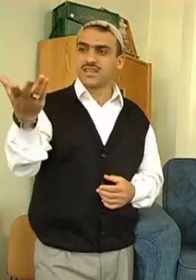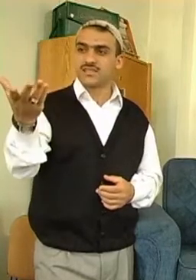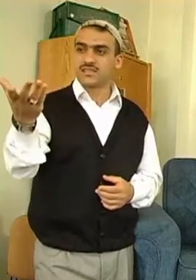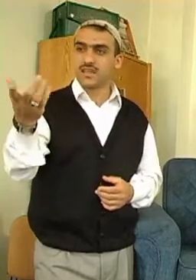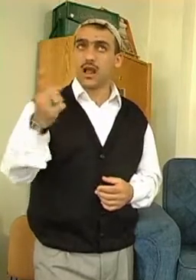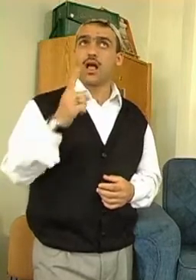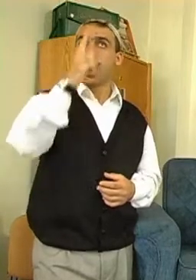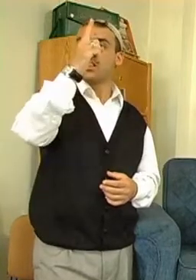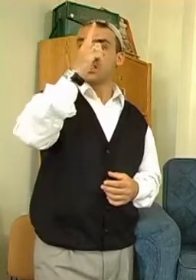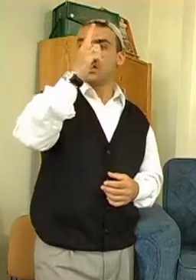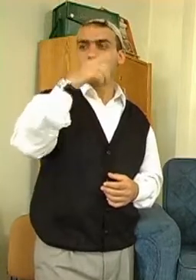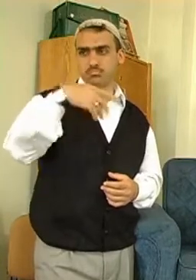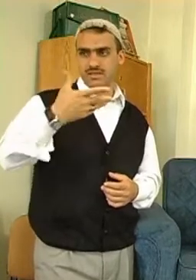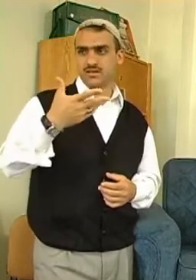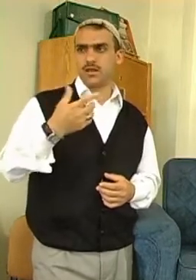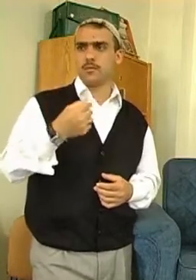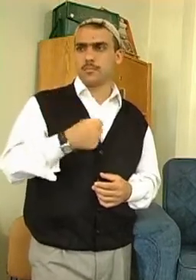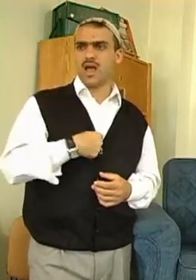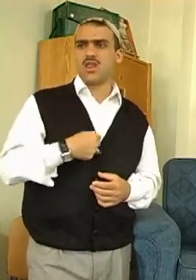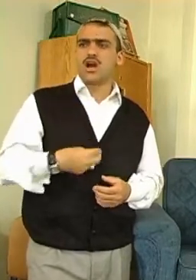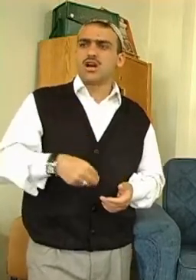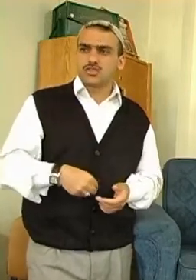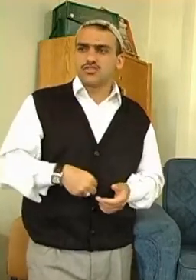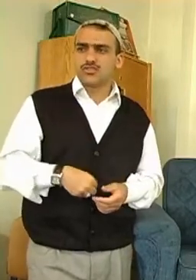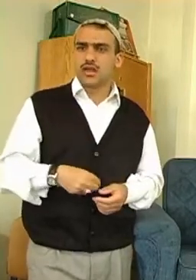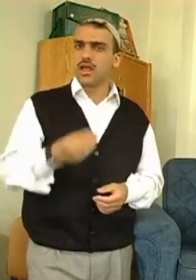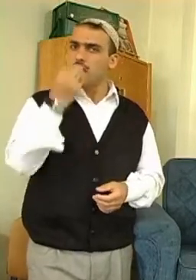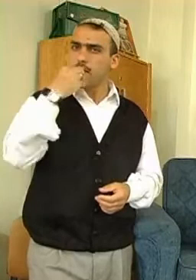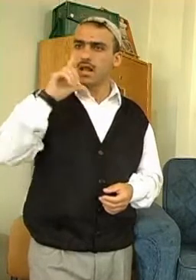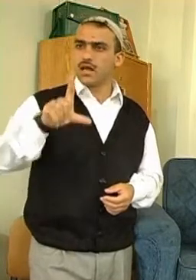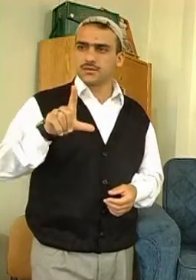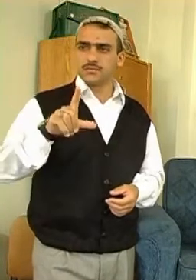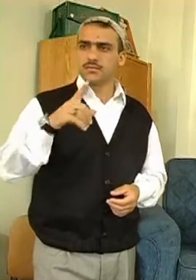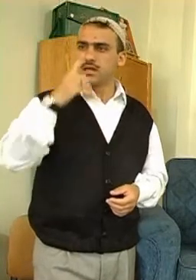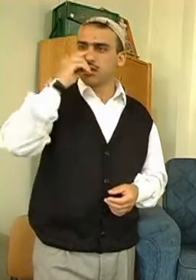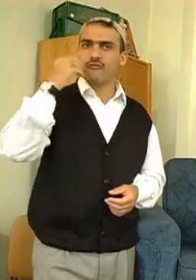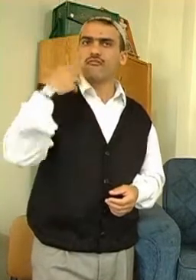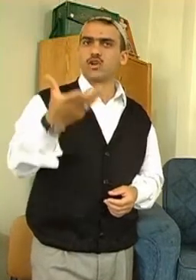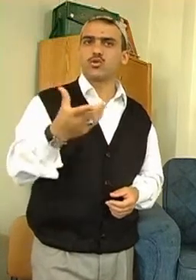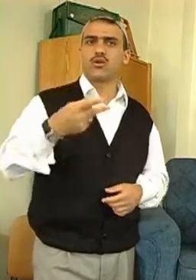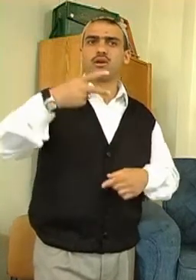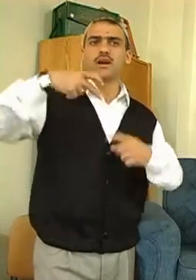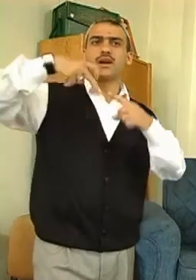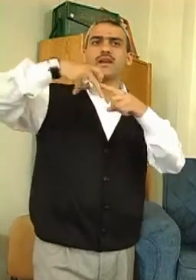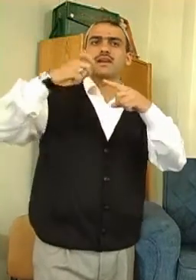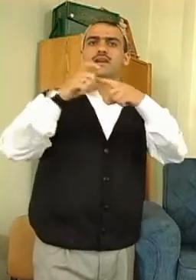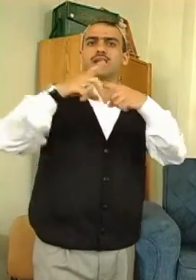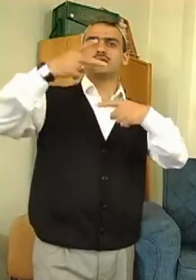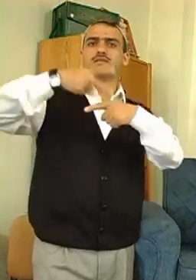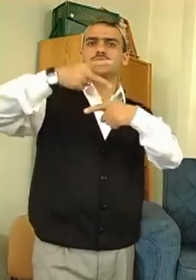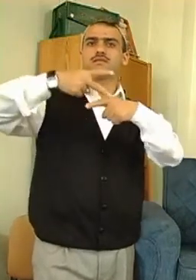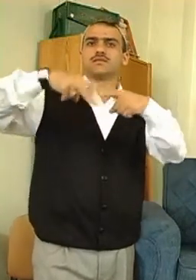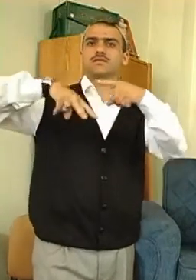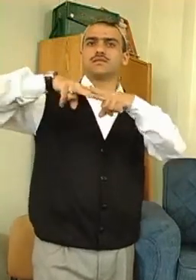kadar ihtiyacımızı Cenab-ı Hak görüyor. O gördüğünde bir isim tecelli ediyor bize. Görmeye ihtiyacımız var, görmeye.